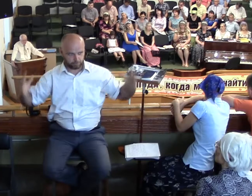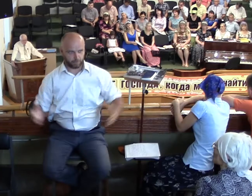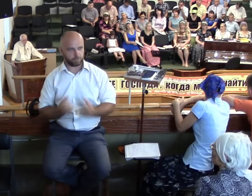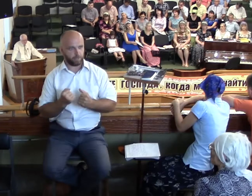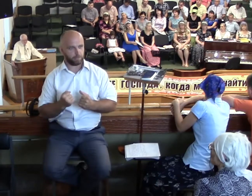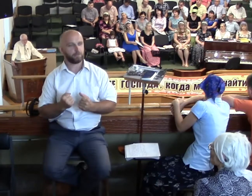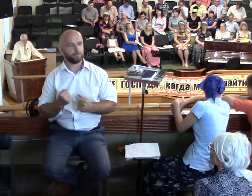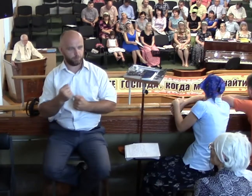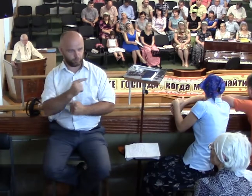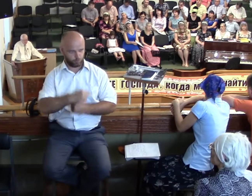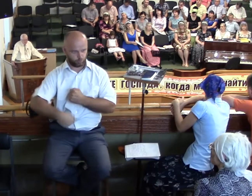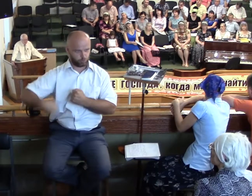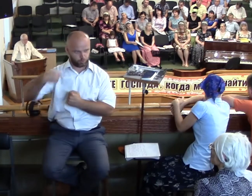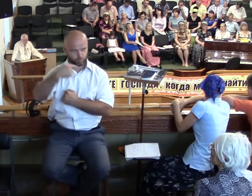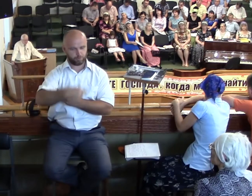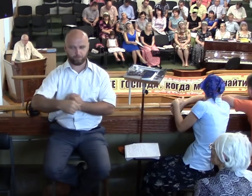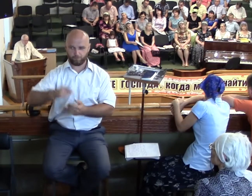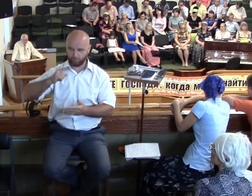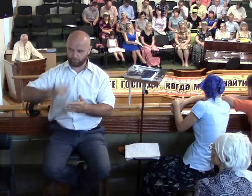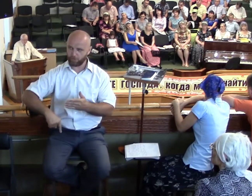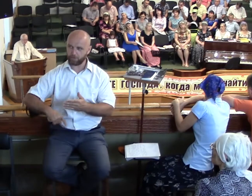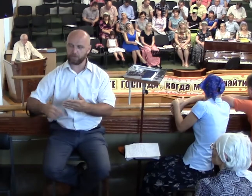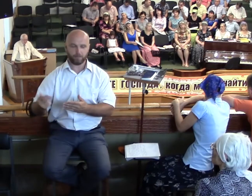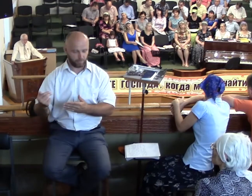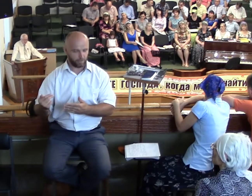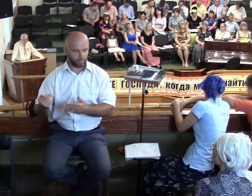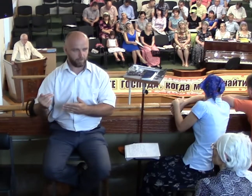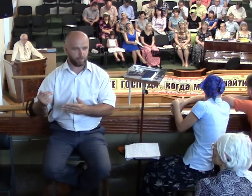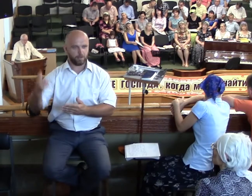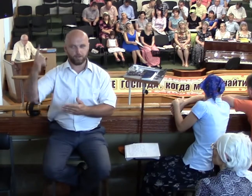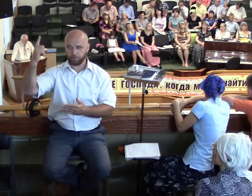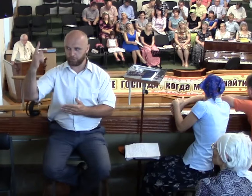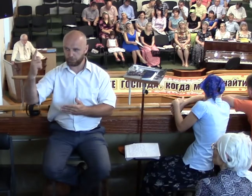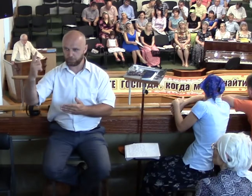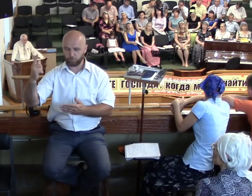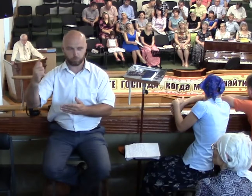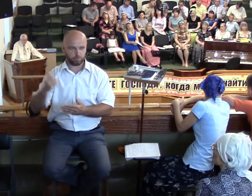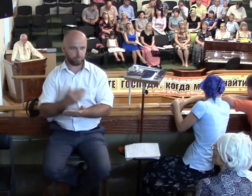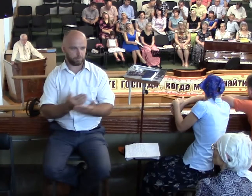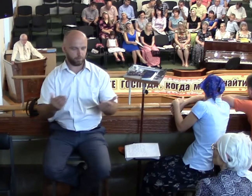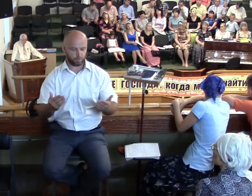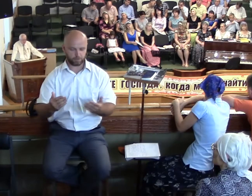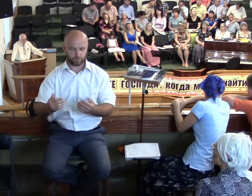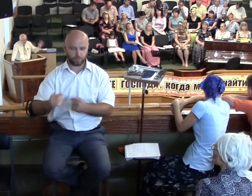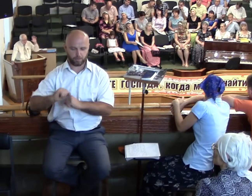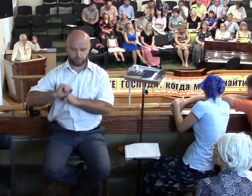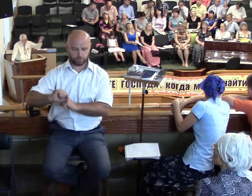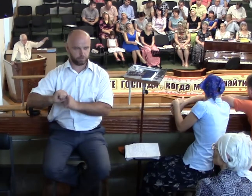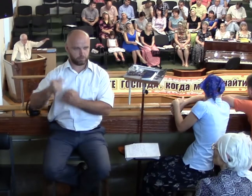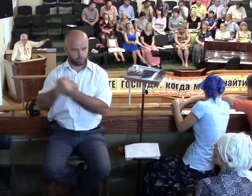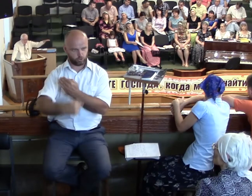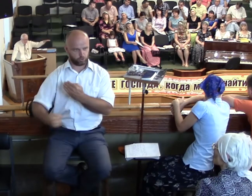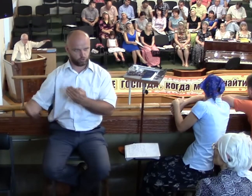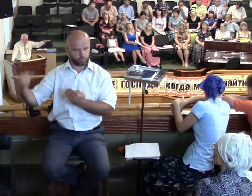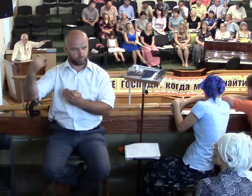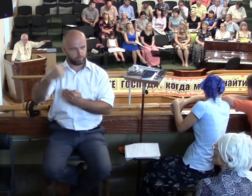о которой постоянно я забочусь, они святые. Пусть Христос скажет, что мы святые. Пусть Он видит нас святыми. Не только в том, что